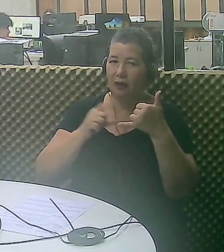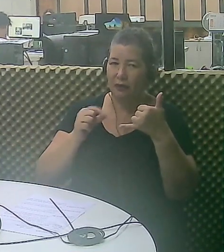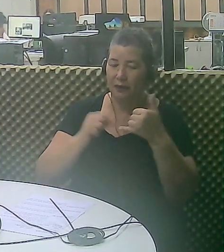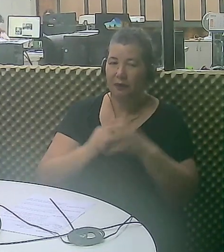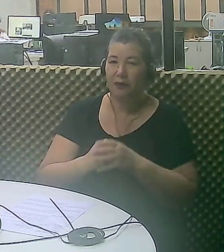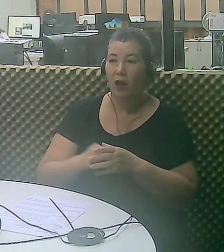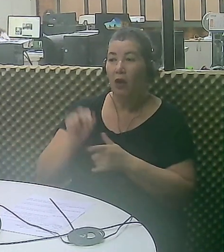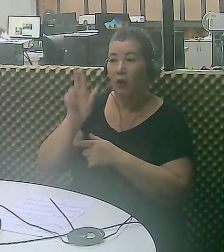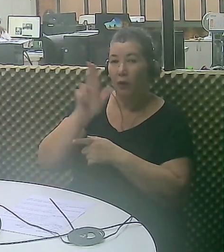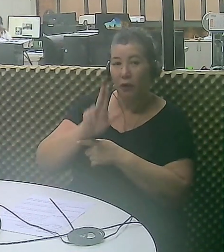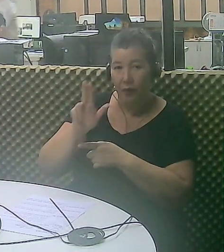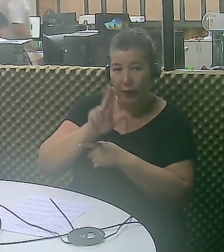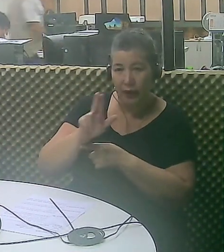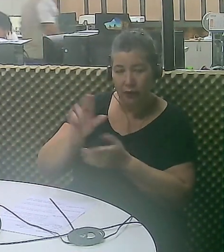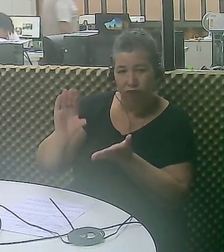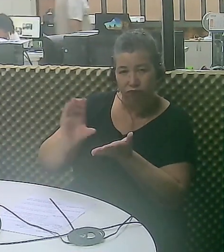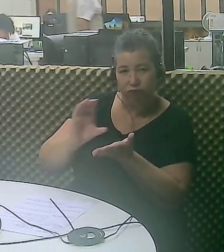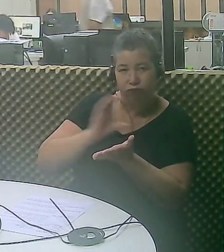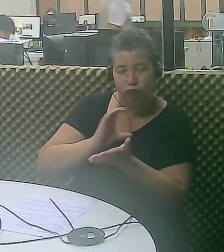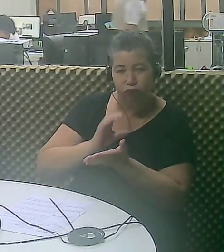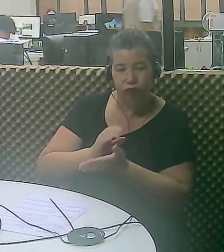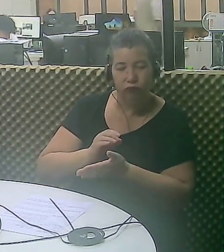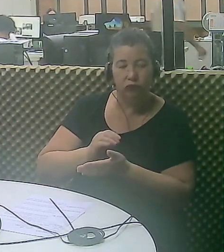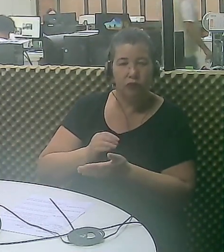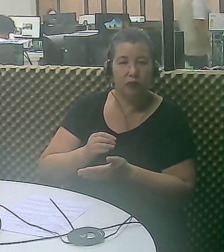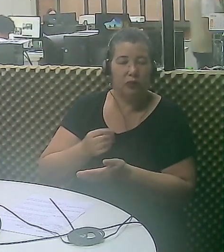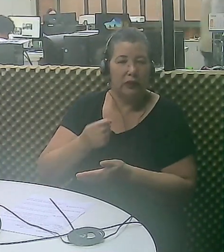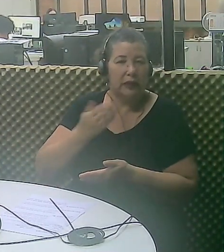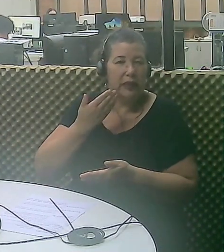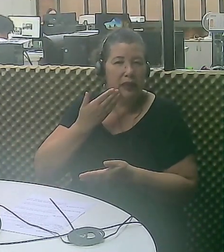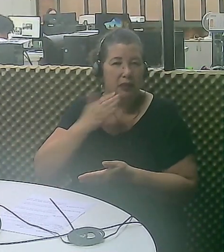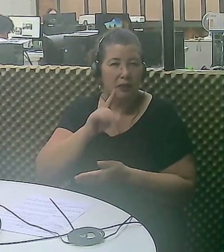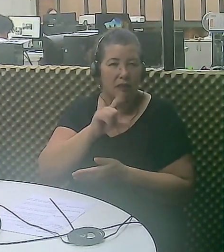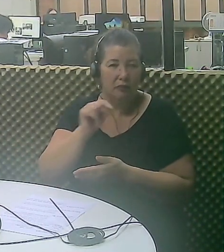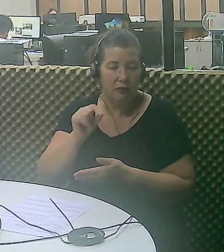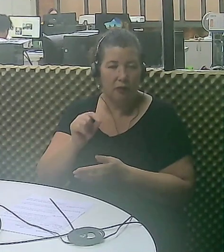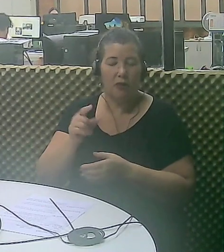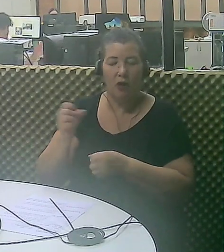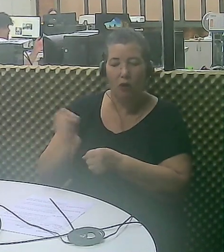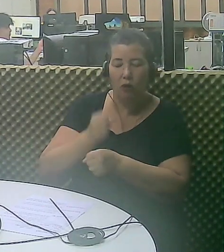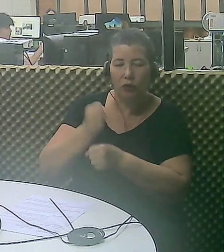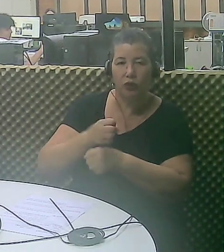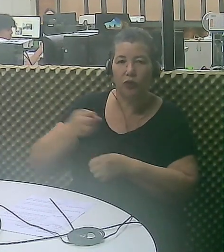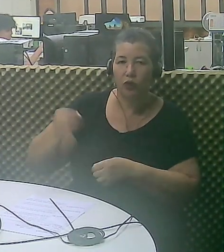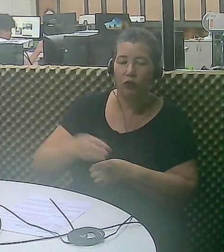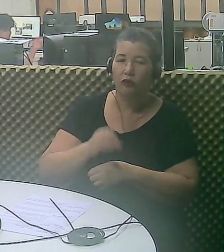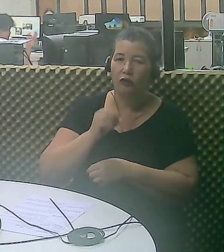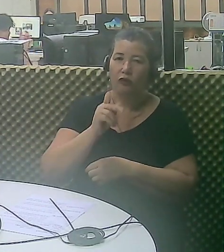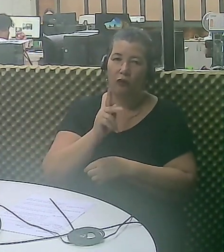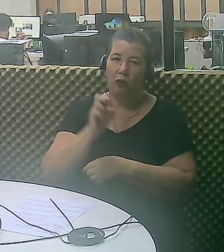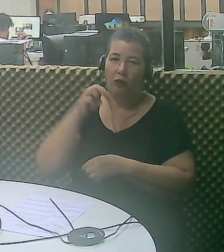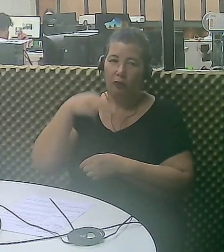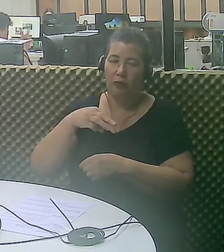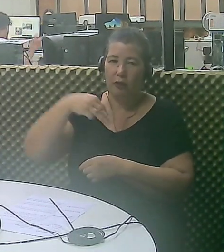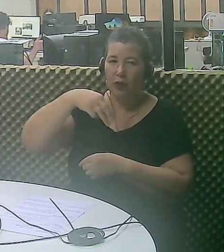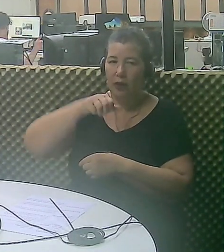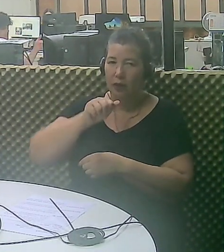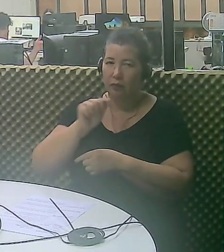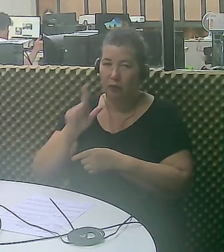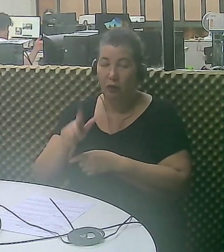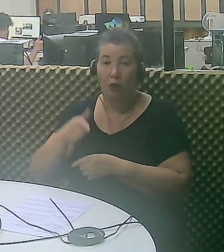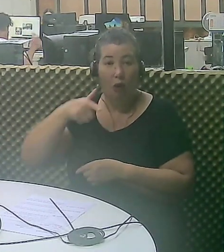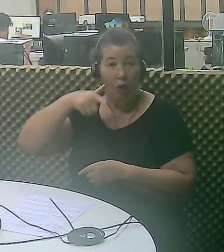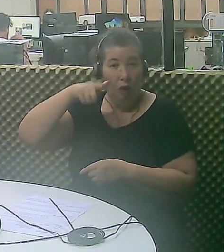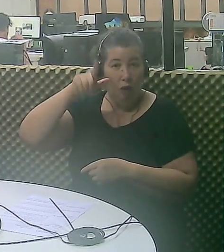Uberlândia recebe investimentos de 100 milhões de reais para a construção de novo Open Mall. O prefeito Aldelmo Leão recebeu ontem